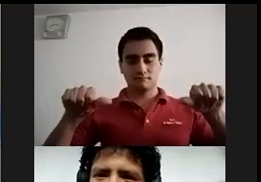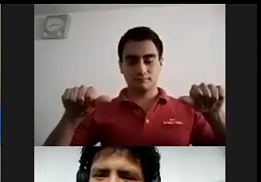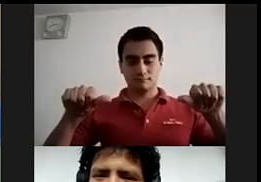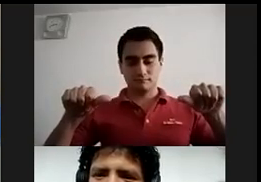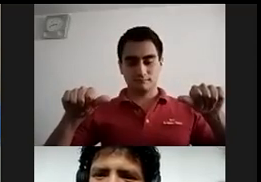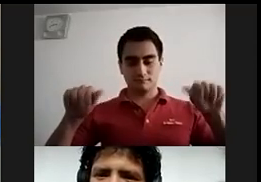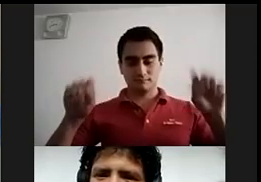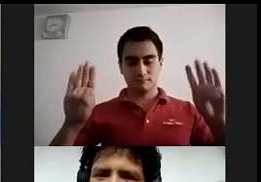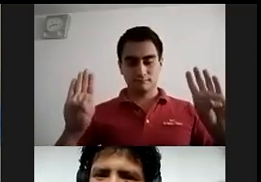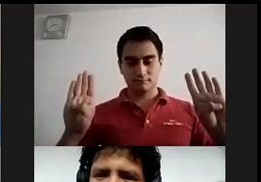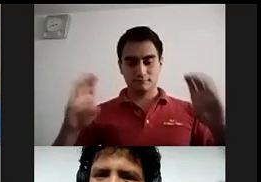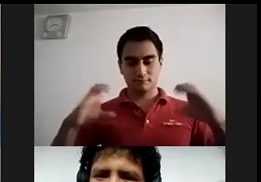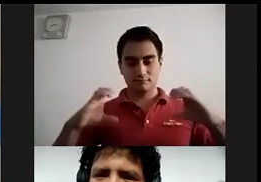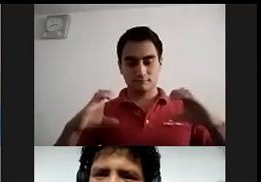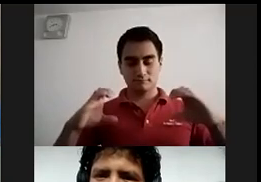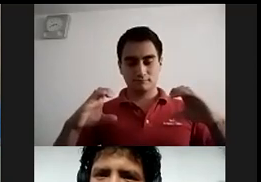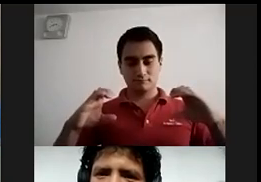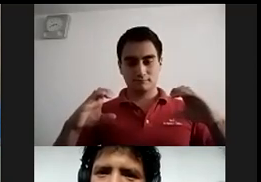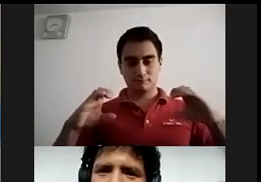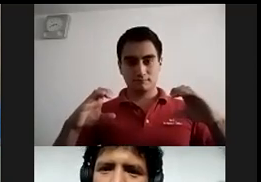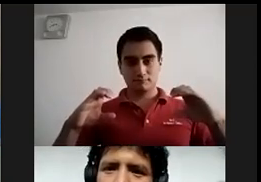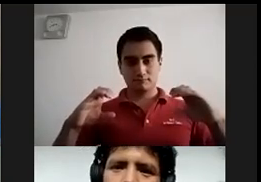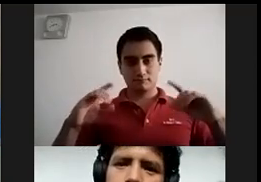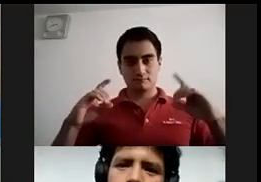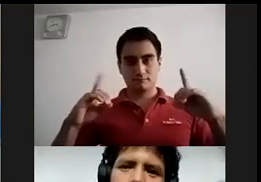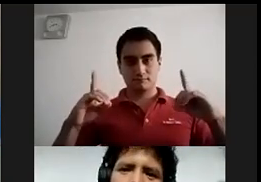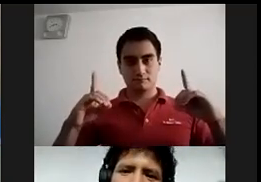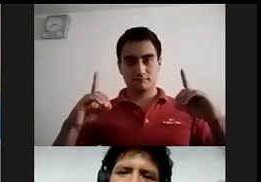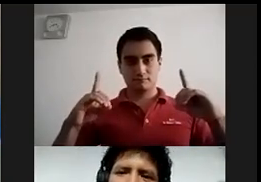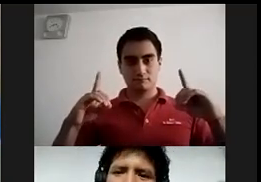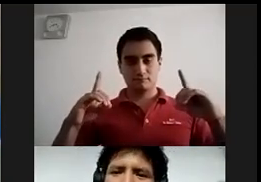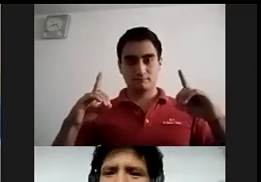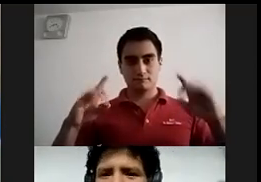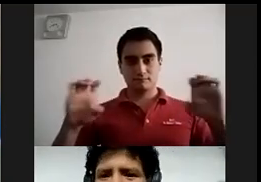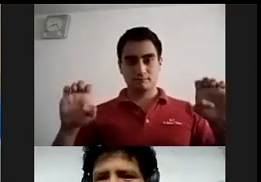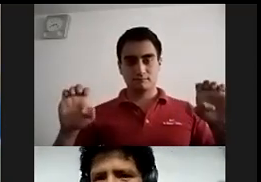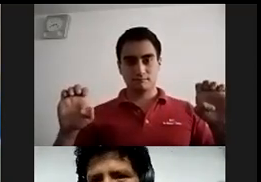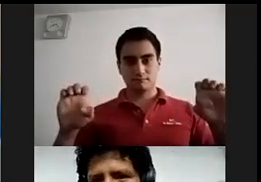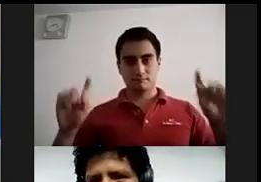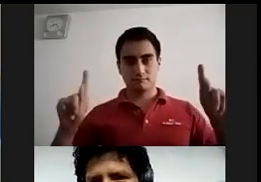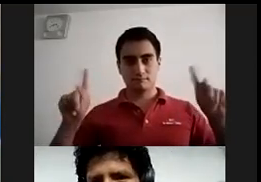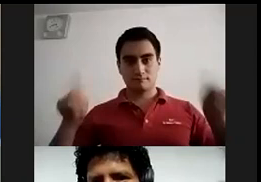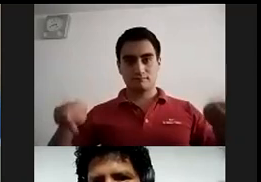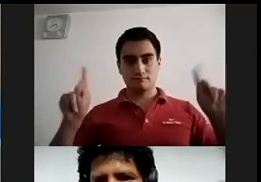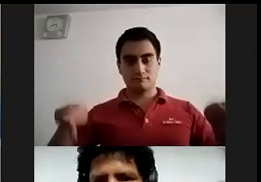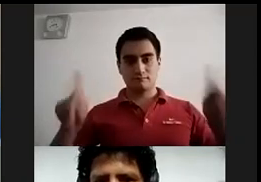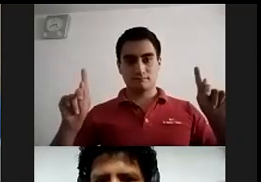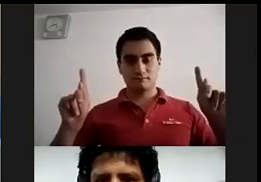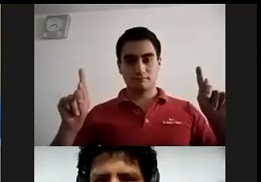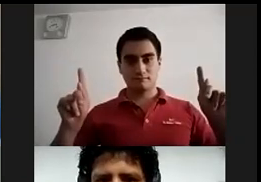ya no permitimos entrar a más. Entonces, si a lo mejor lo que te preocupa es tu inasistencia, pues no te preocupes, al